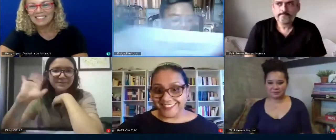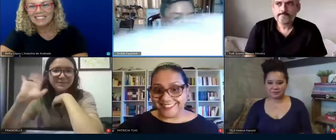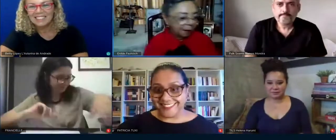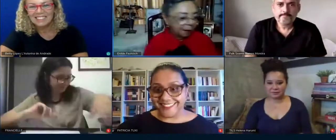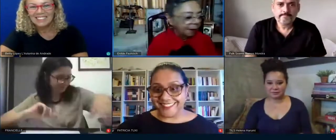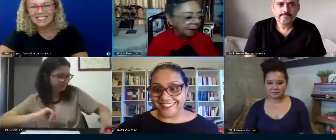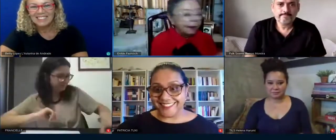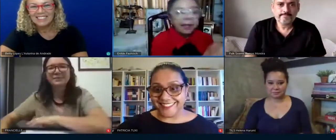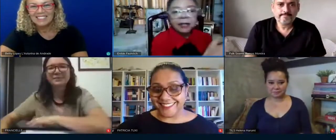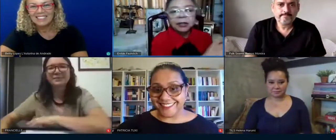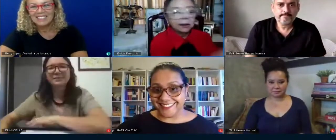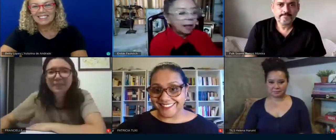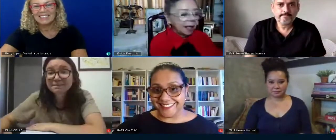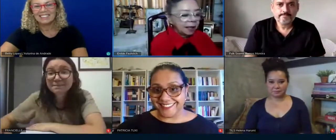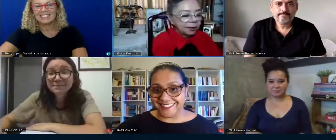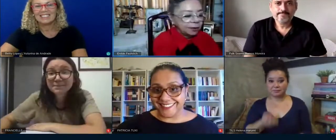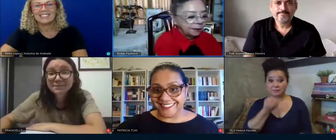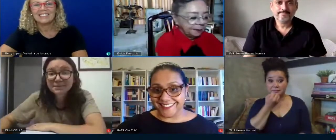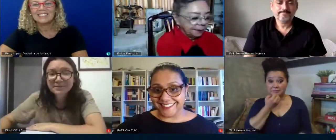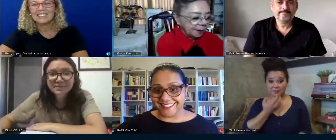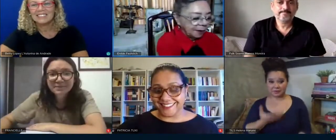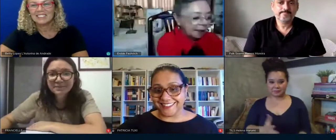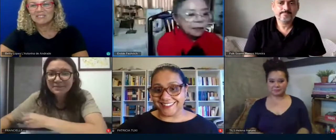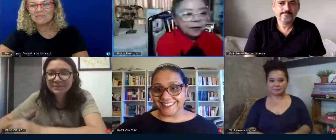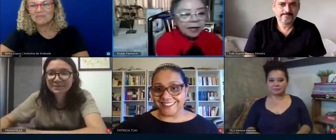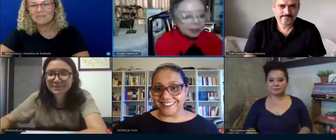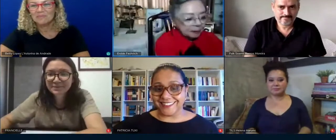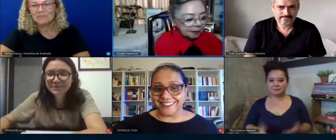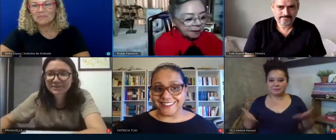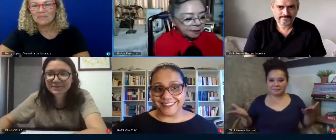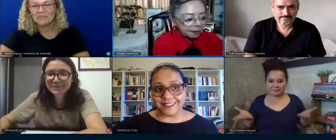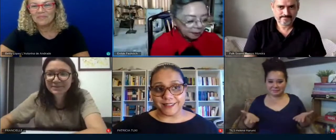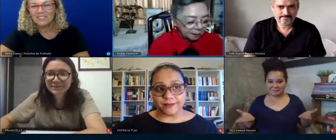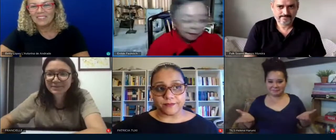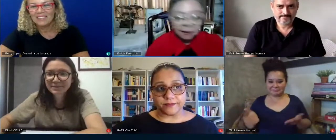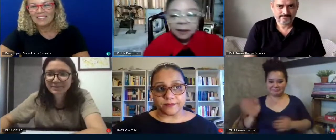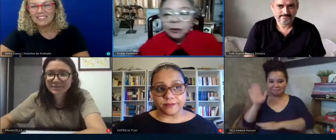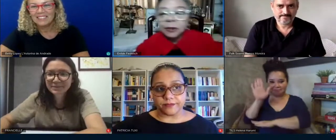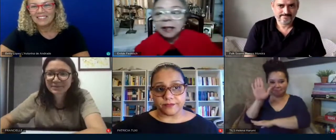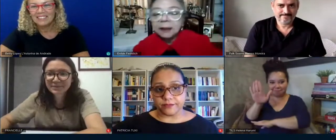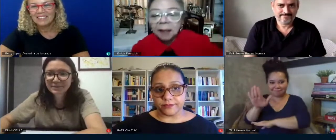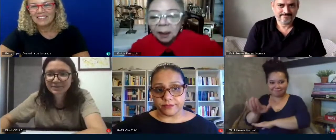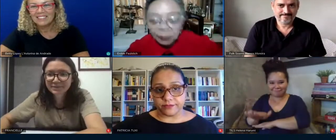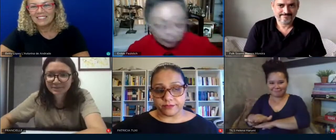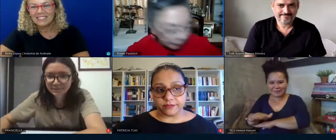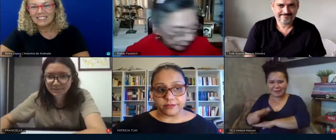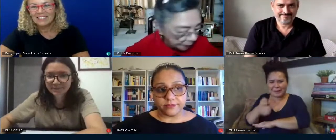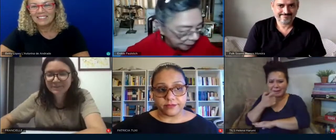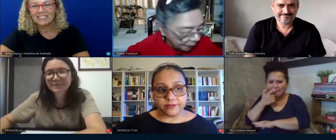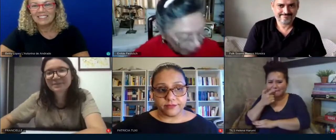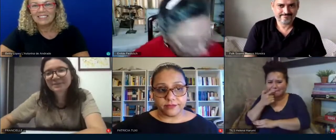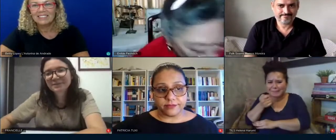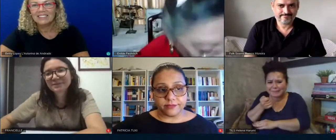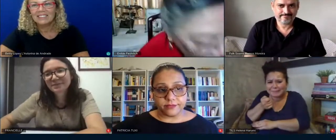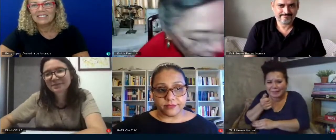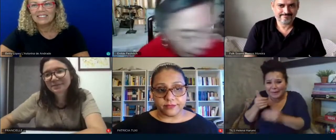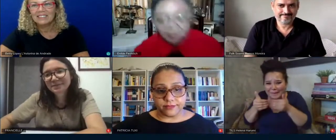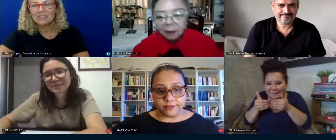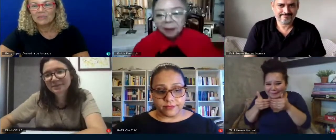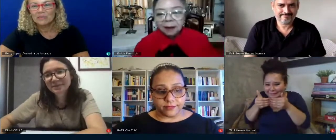Bom, nesta tarde, às vésperas de um Natal,